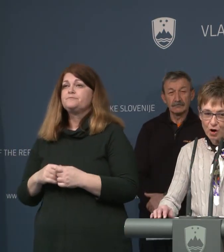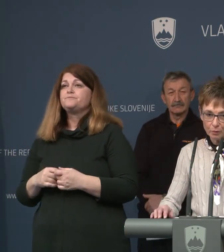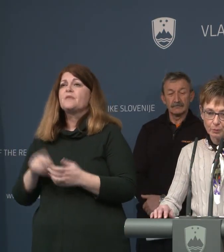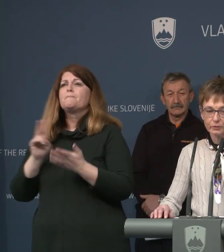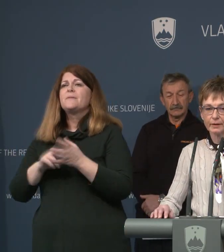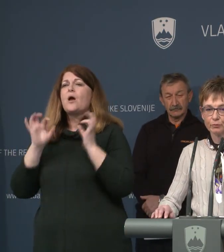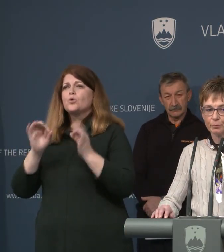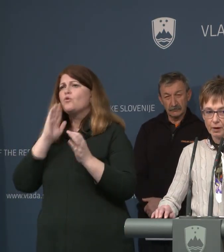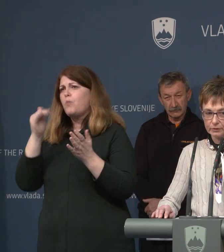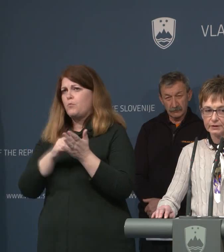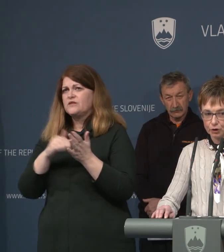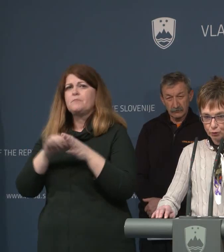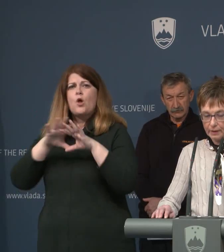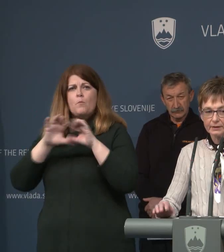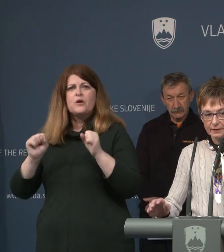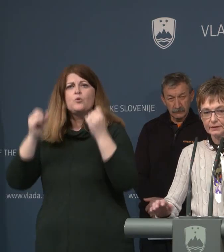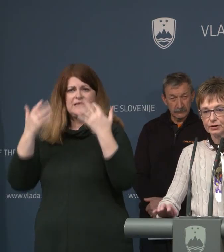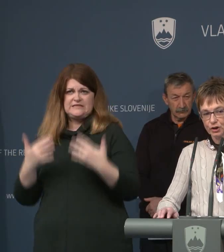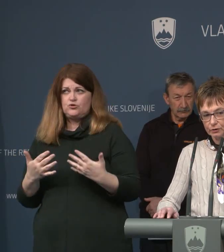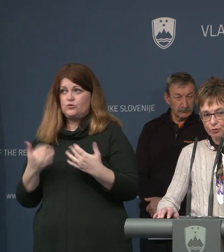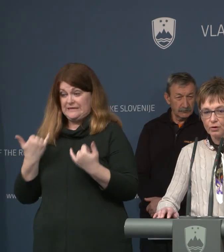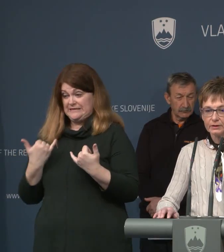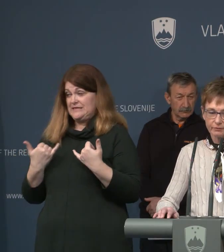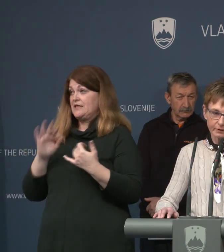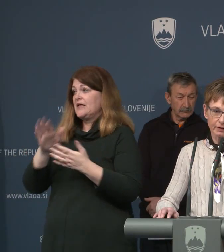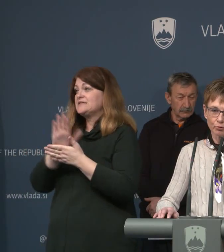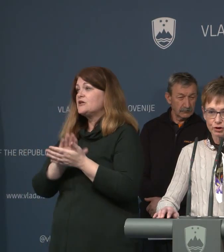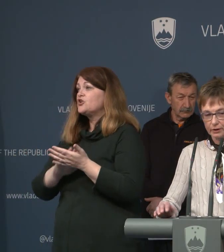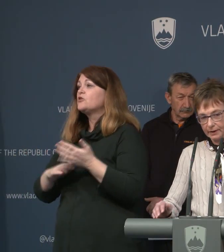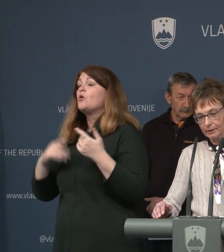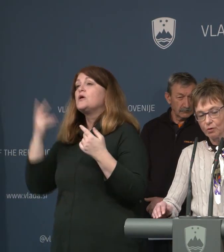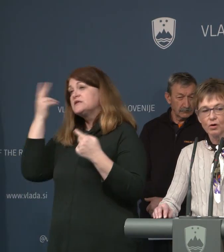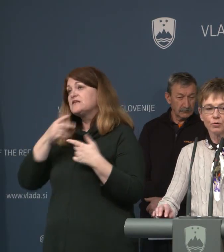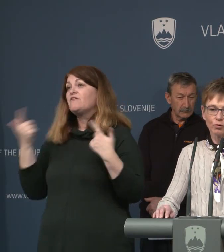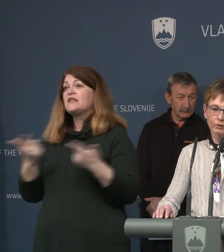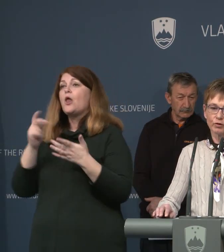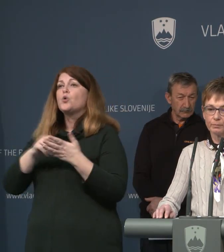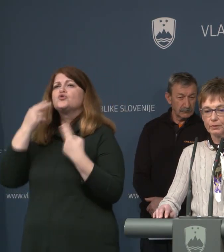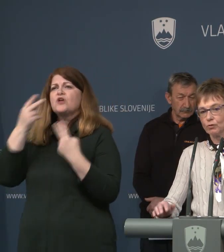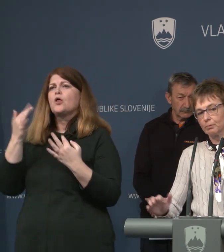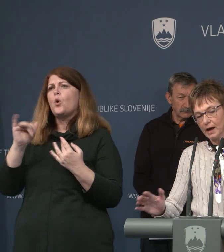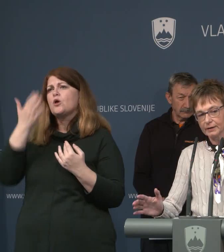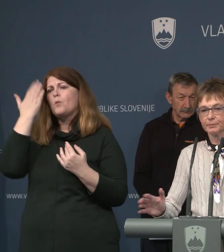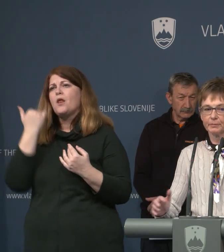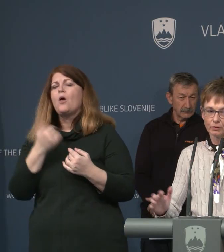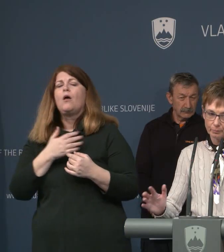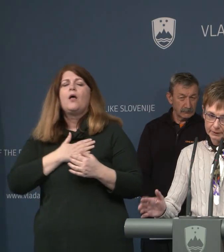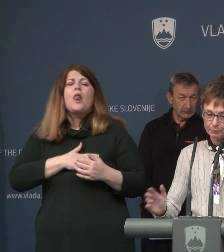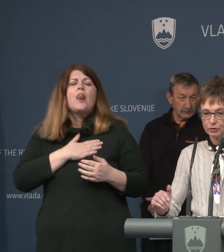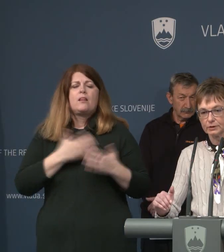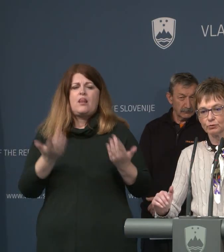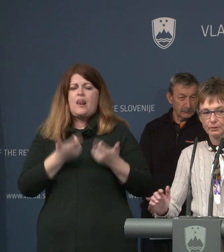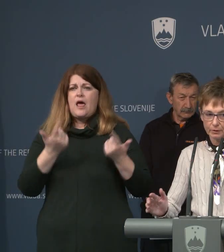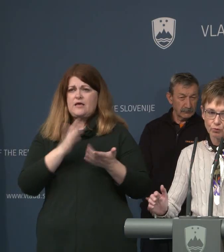prav gotovo bo potrebno upraviti izračun. Zdaj na začetku seveda lahko še gledamo, koliko je bilo blagih primerov